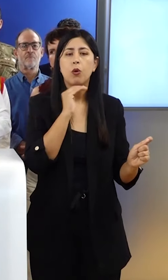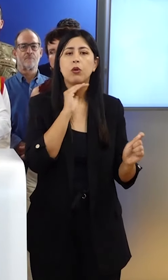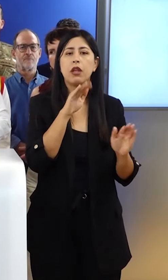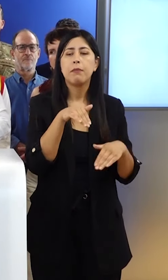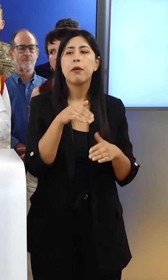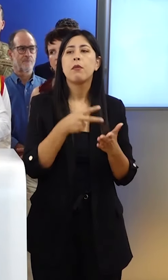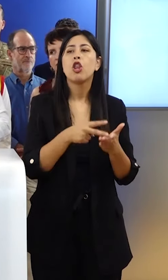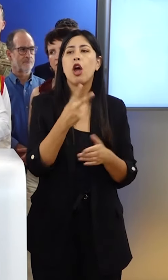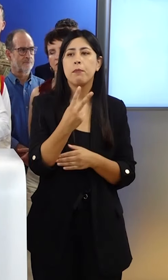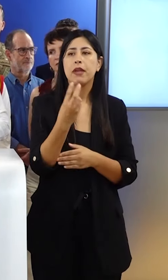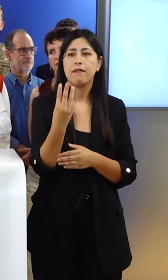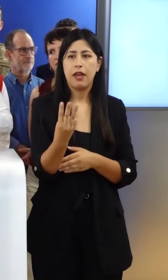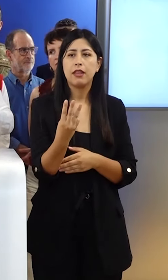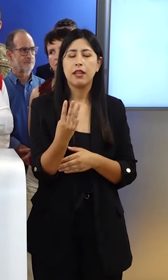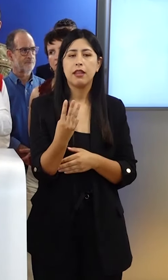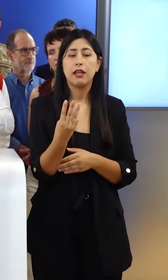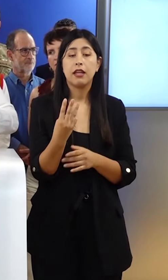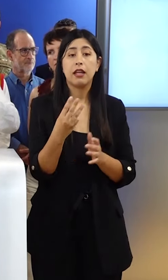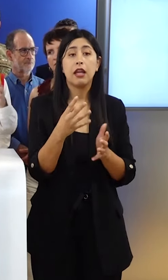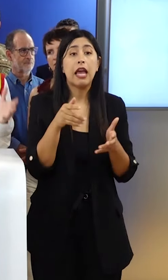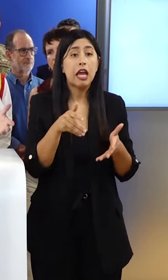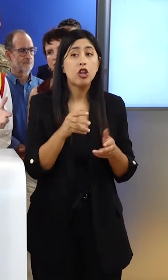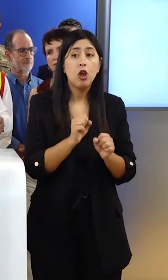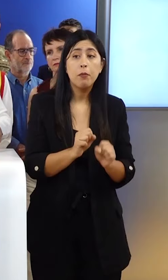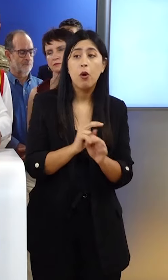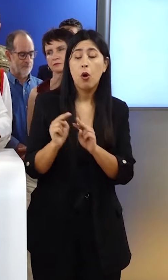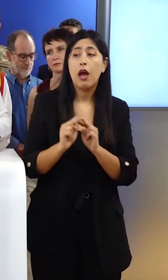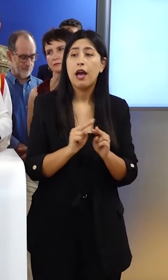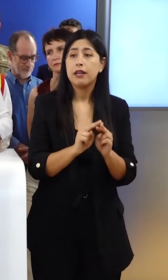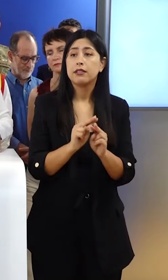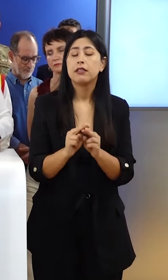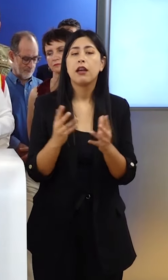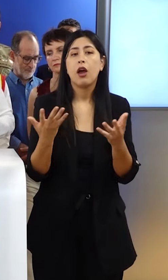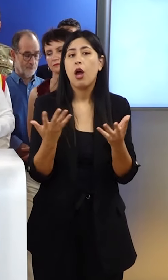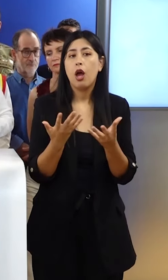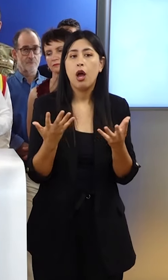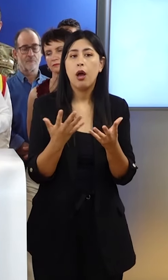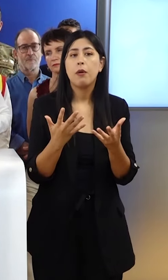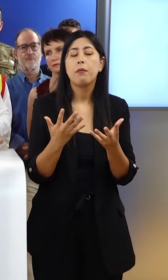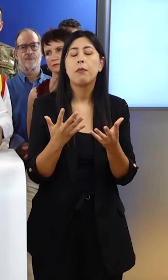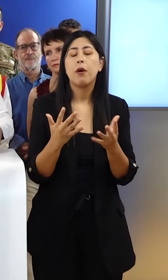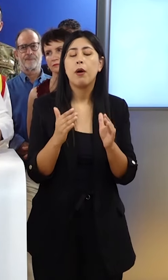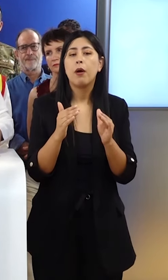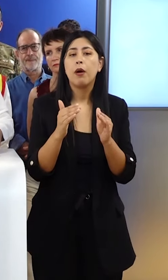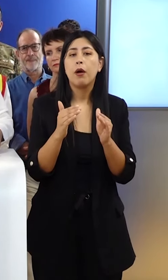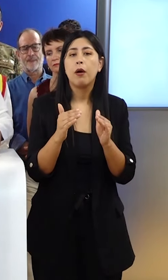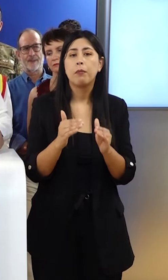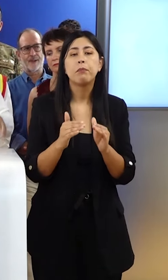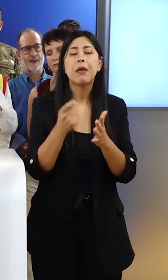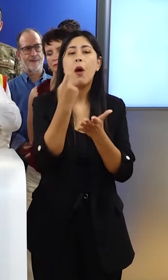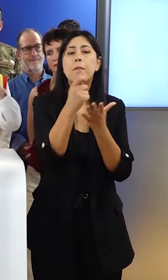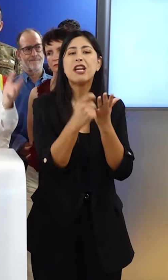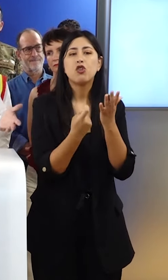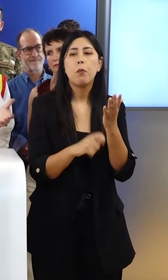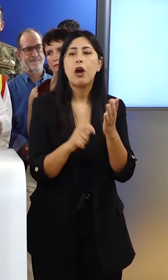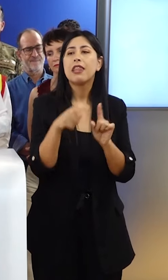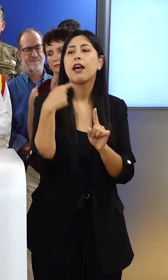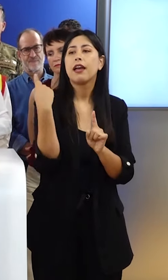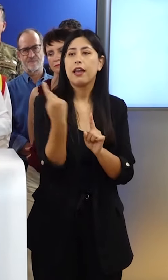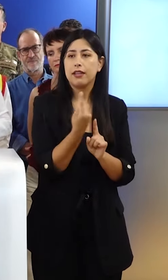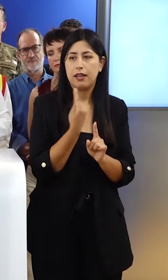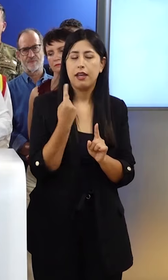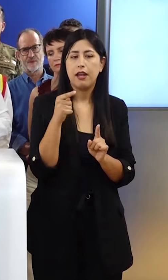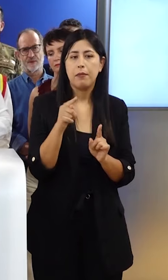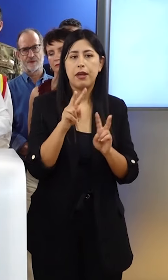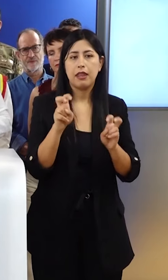2023 eh Y todo esto se pudo hacer dentro de el mismo eh dentro del mismo marco presupuestario global para